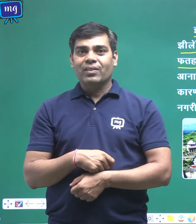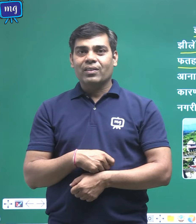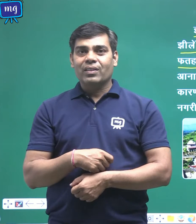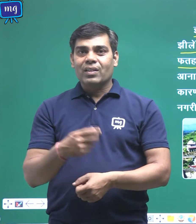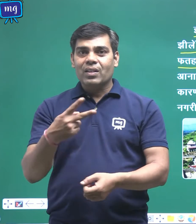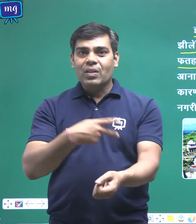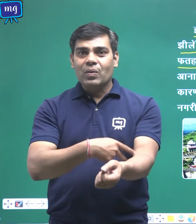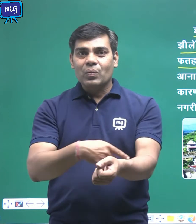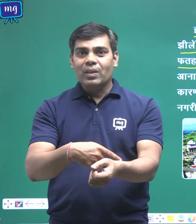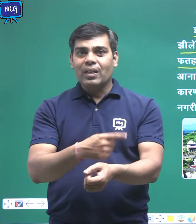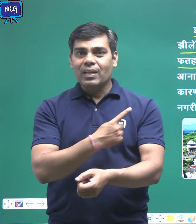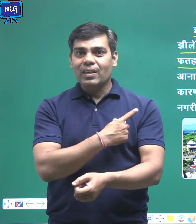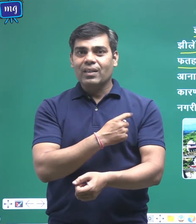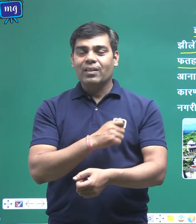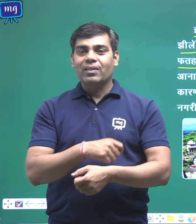दूध तलाई,